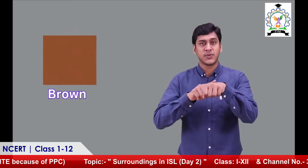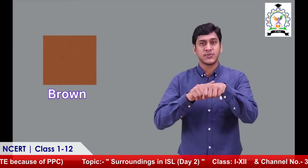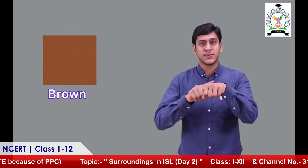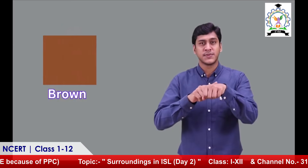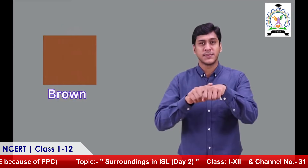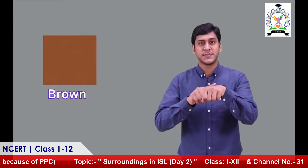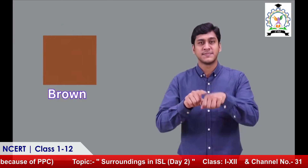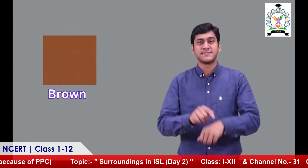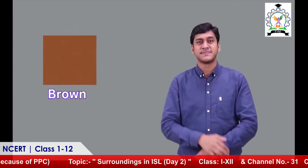भूरा।